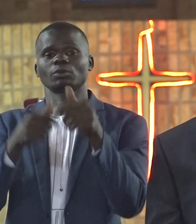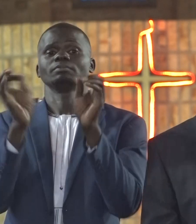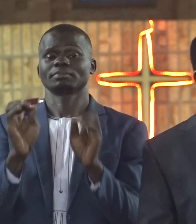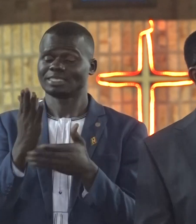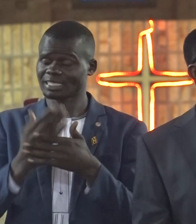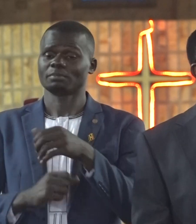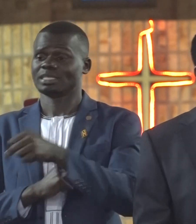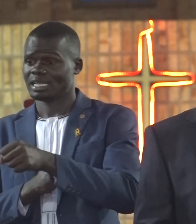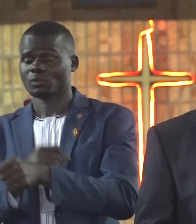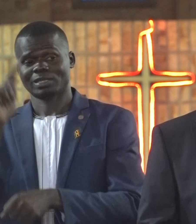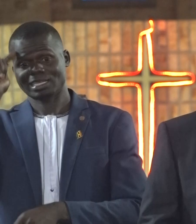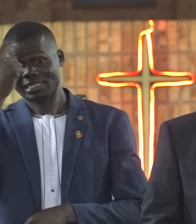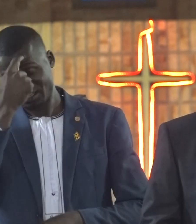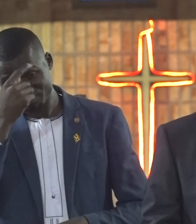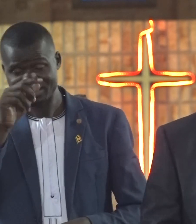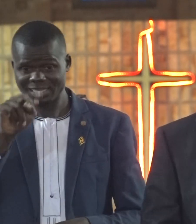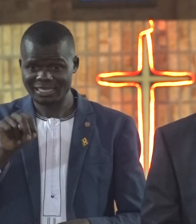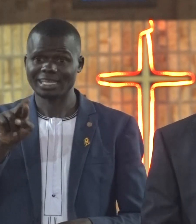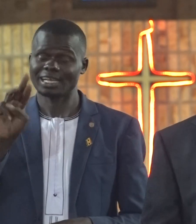Waliwo abawagira gavumenti eri mu buyinza